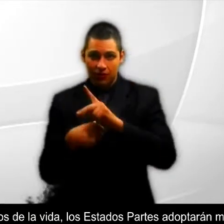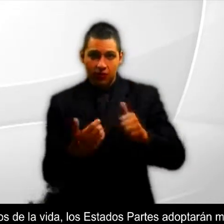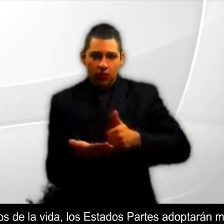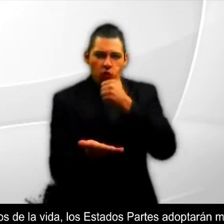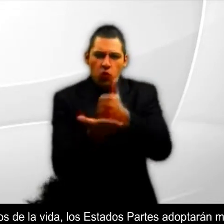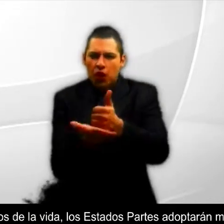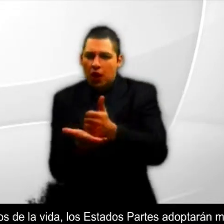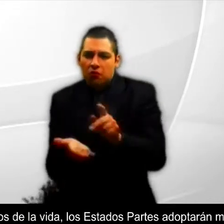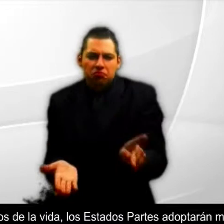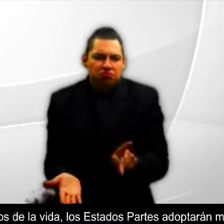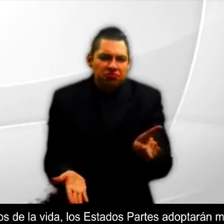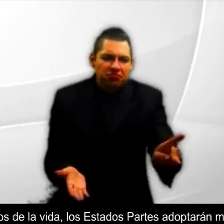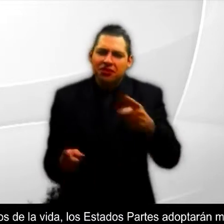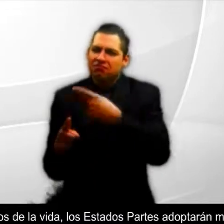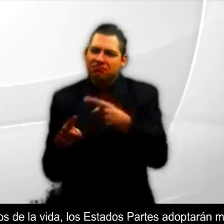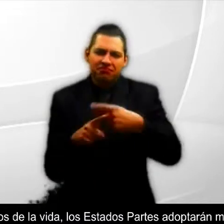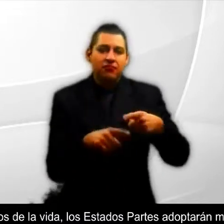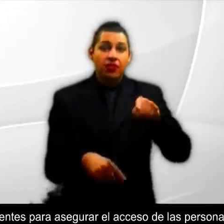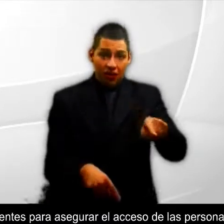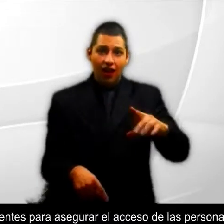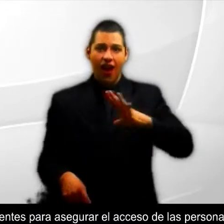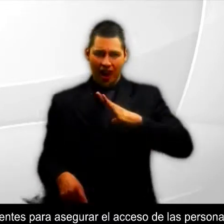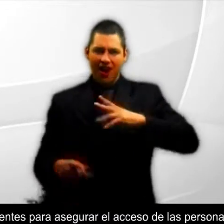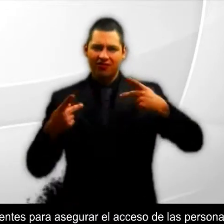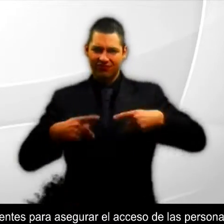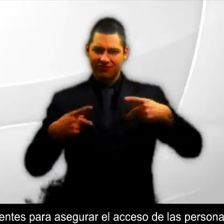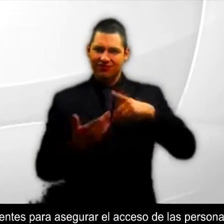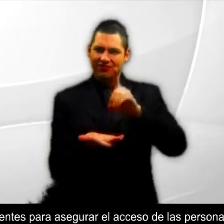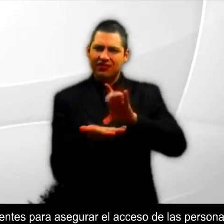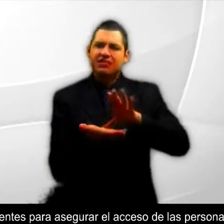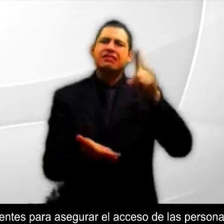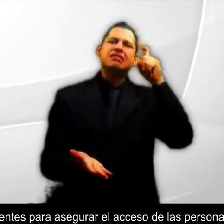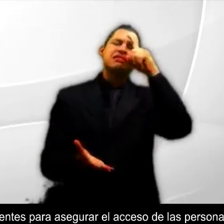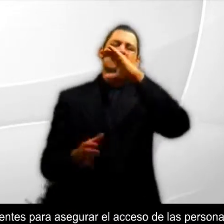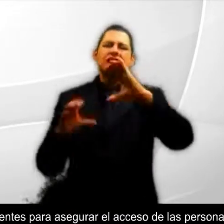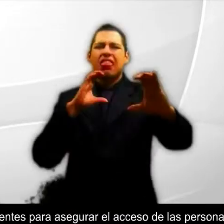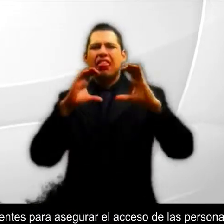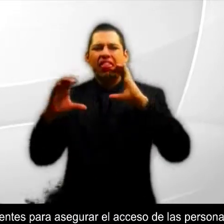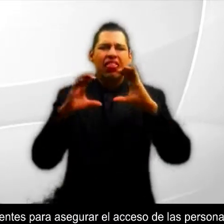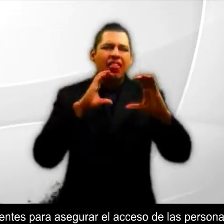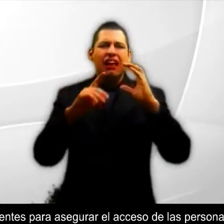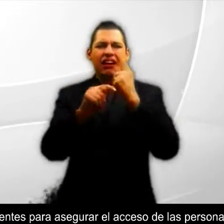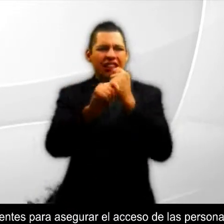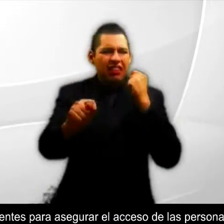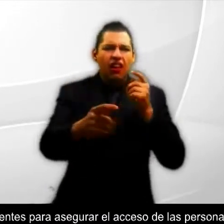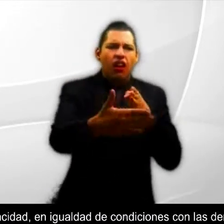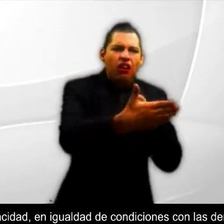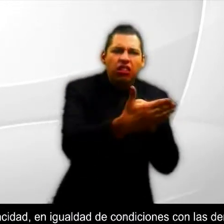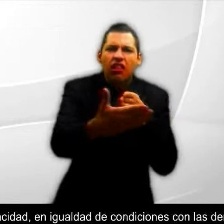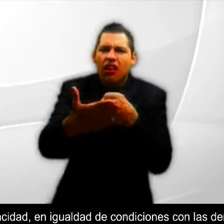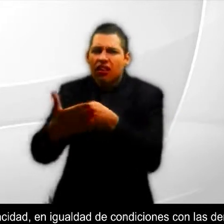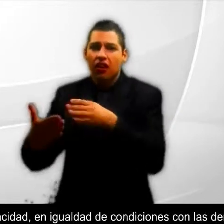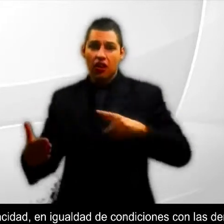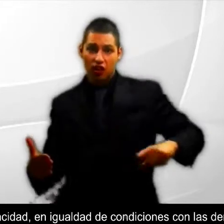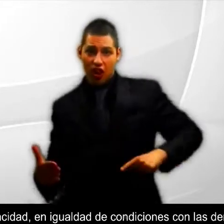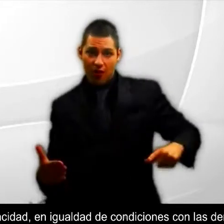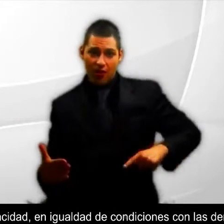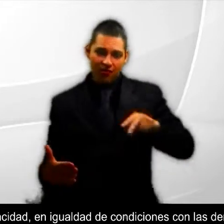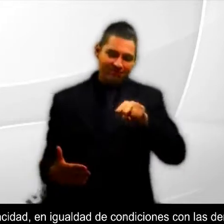los Estados partes adoptarán medidas pertinentes para asegurar el acceso a las personas con discapacidad en igualdad de condiciones